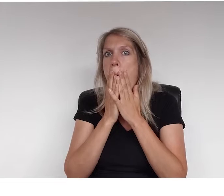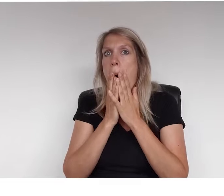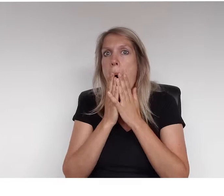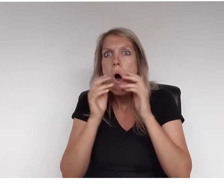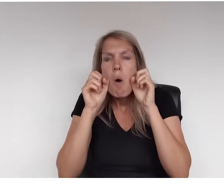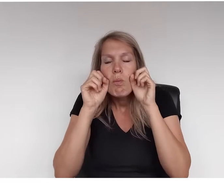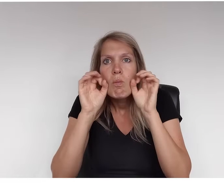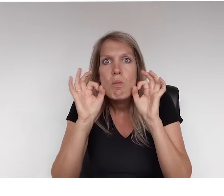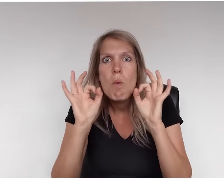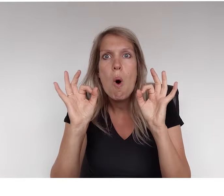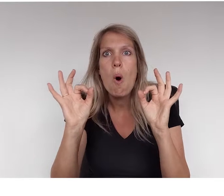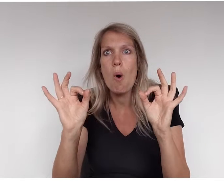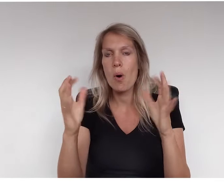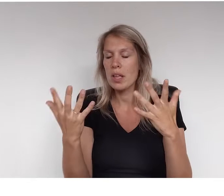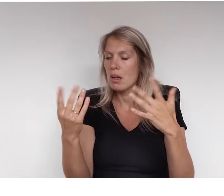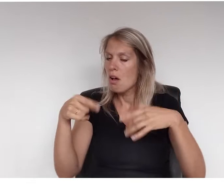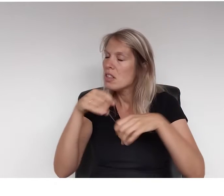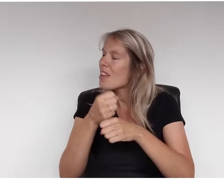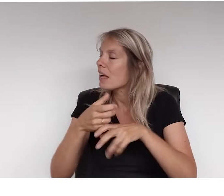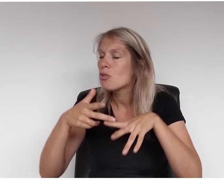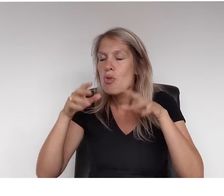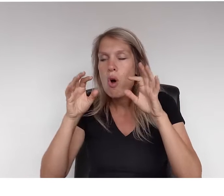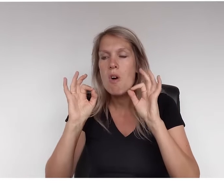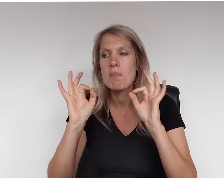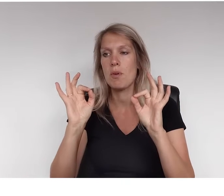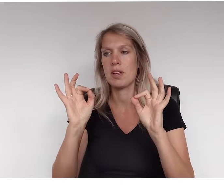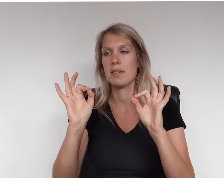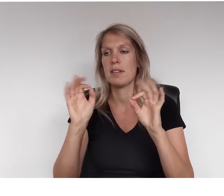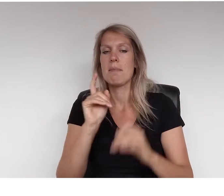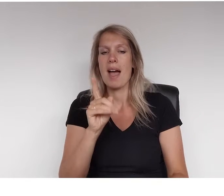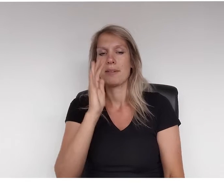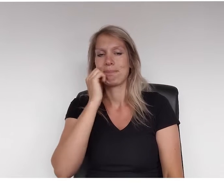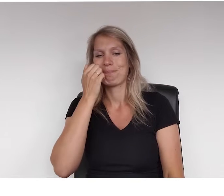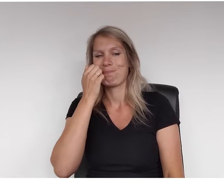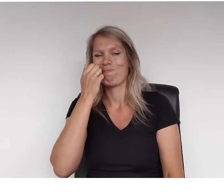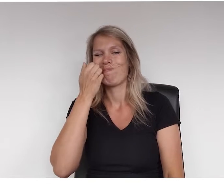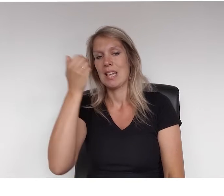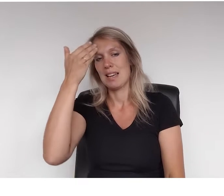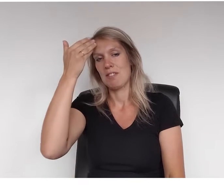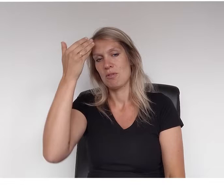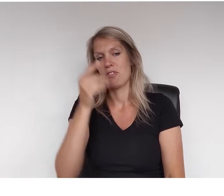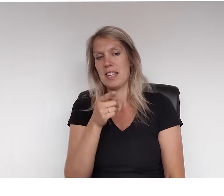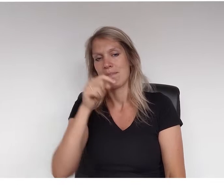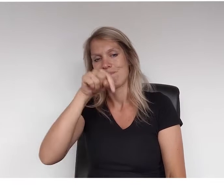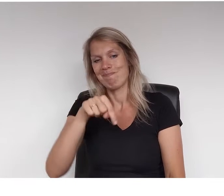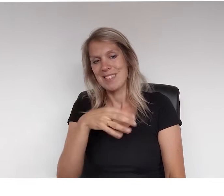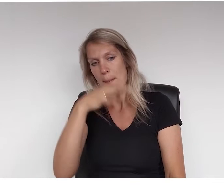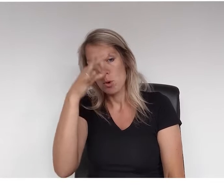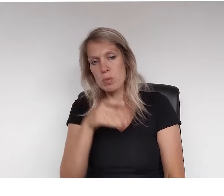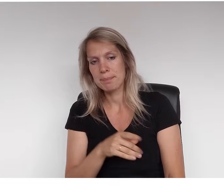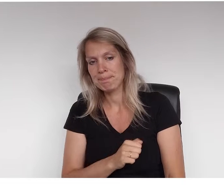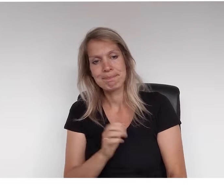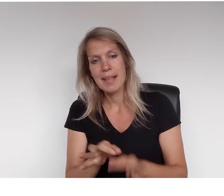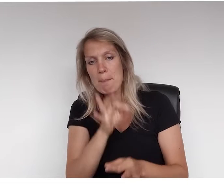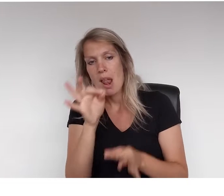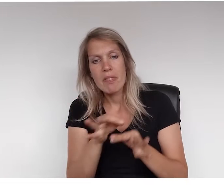mooi. Wow, dit is echt heel mooi. Ja. Maar, lieve Sophie Marie, dit zijn bloemen. Dit zijn geen planten.